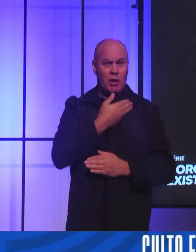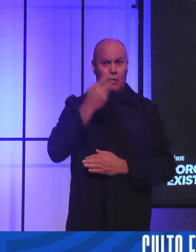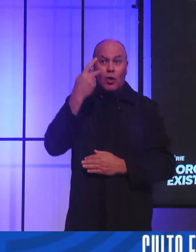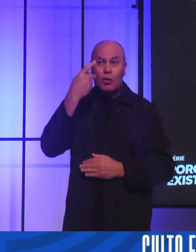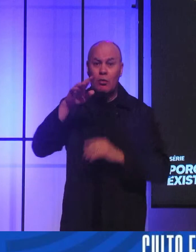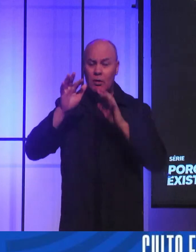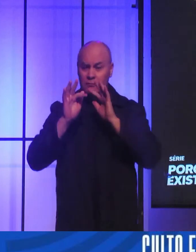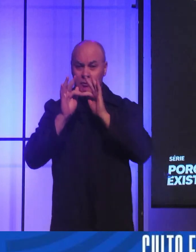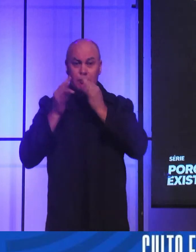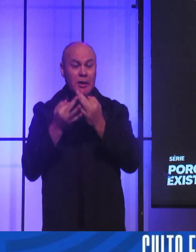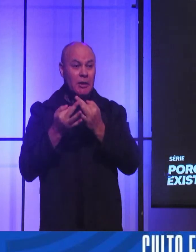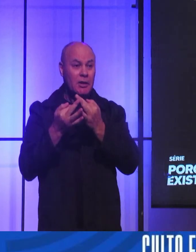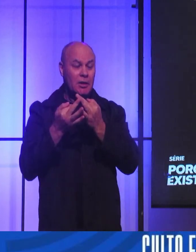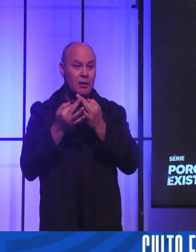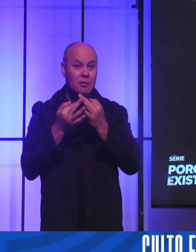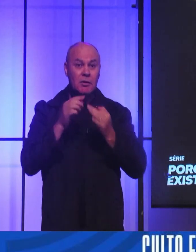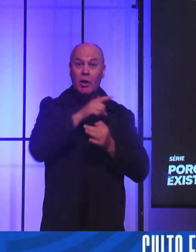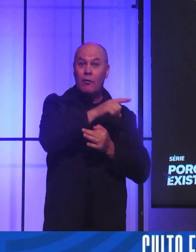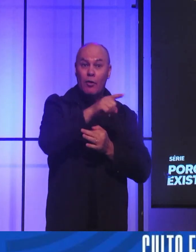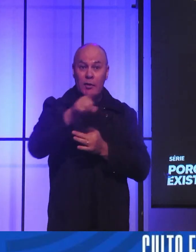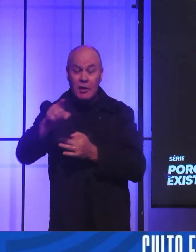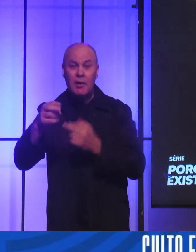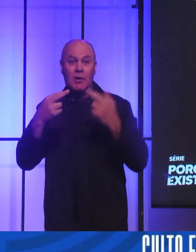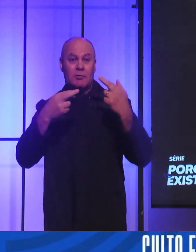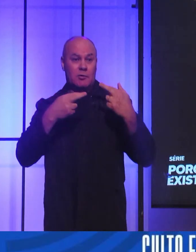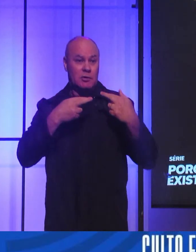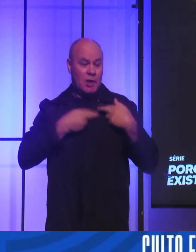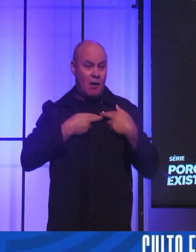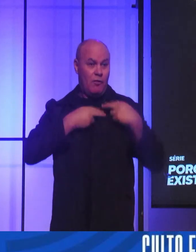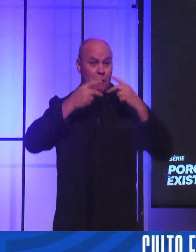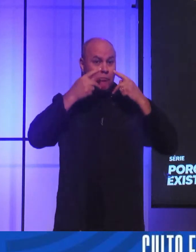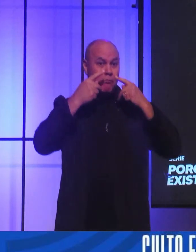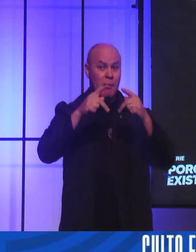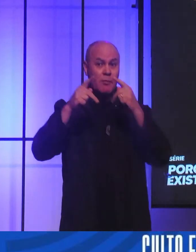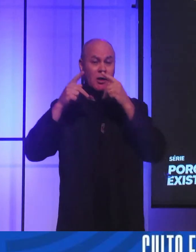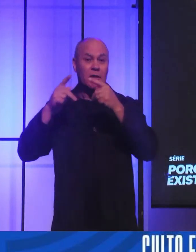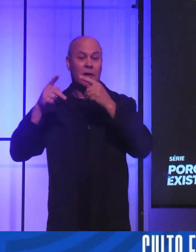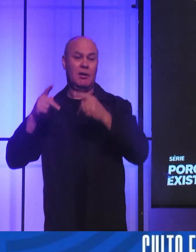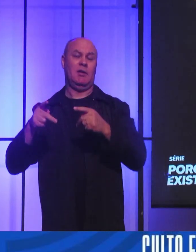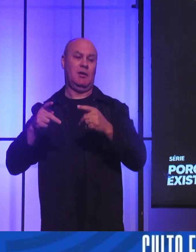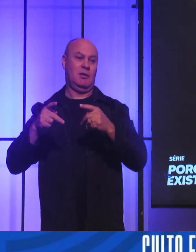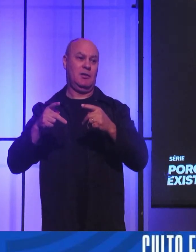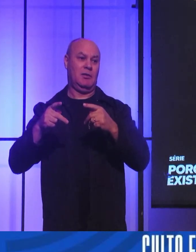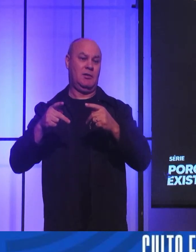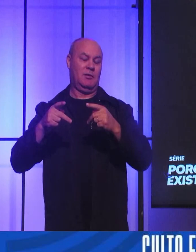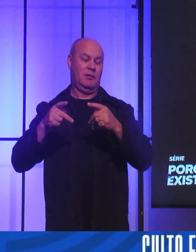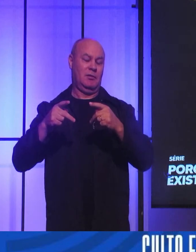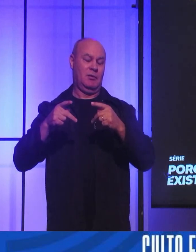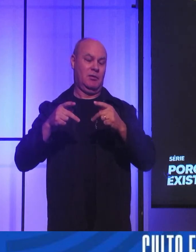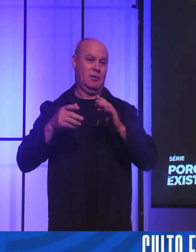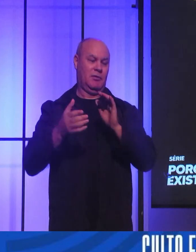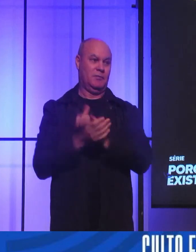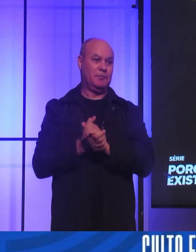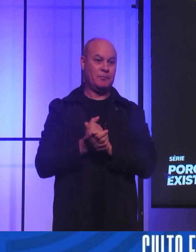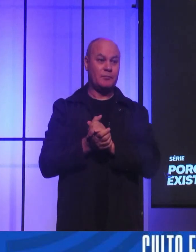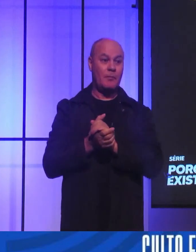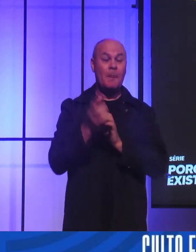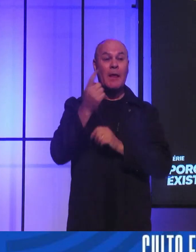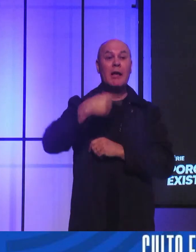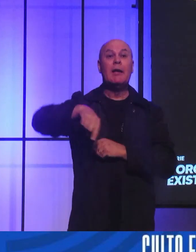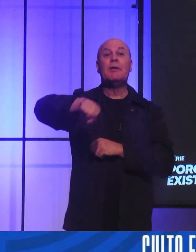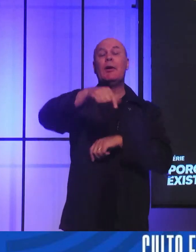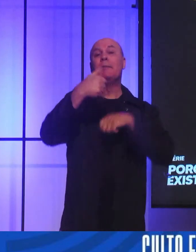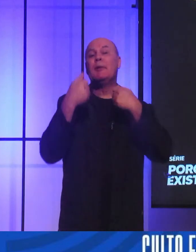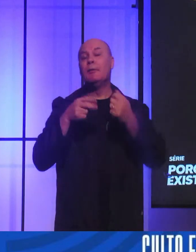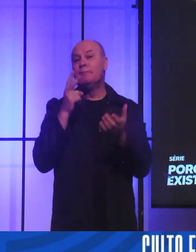graça de Deus. Por isso, eu e você precisamos estar comprometidos de segunda a